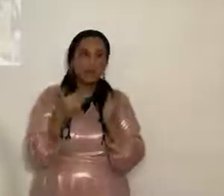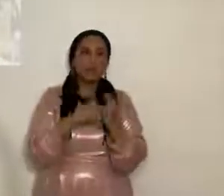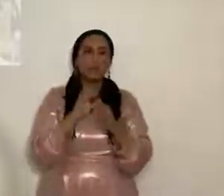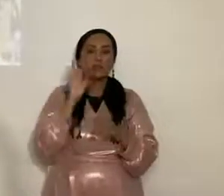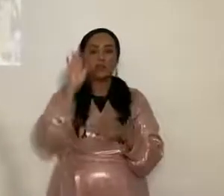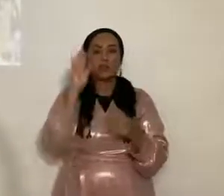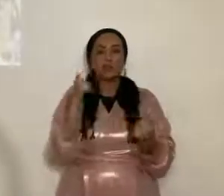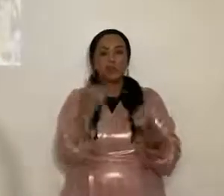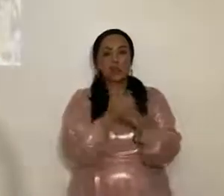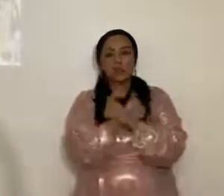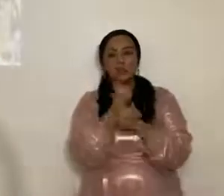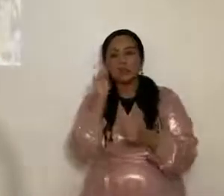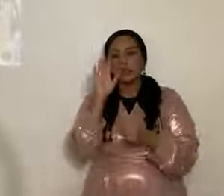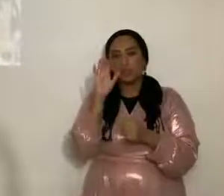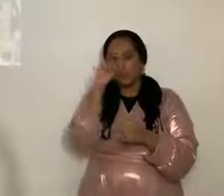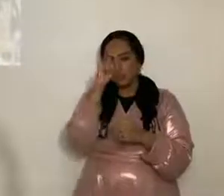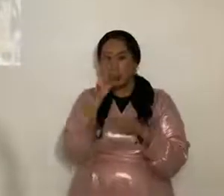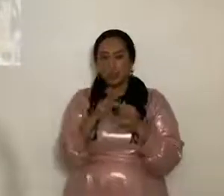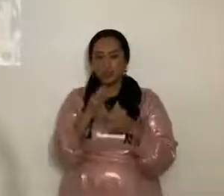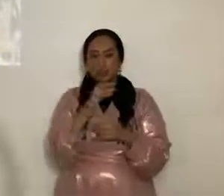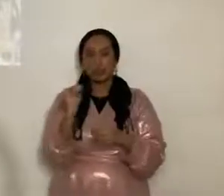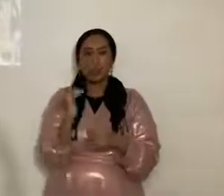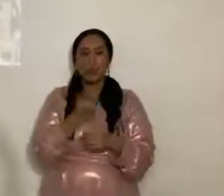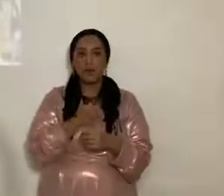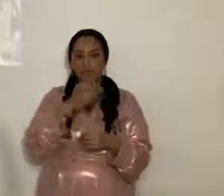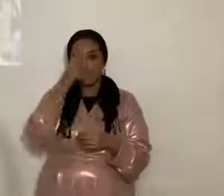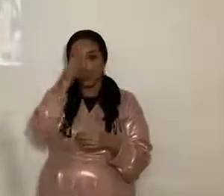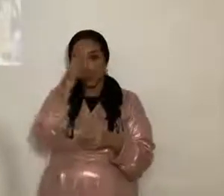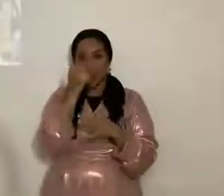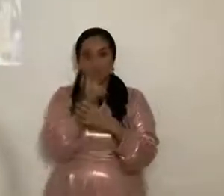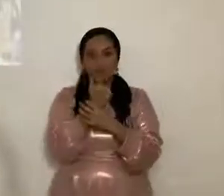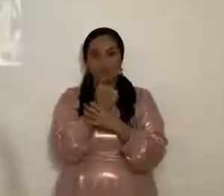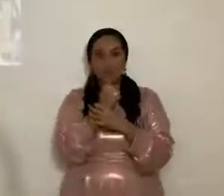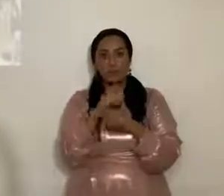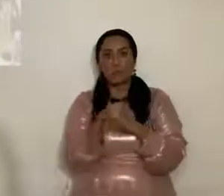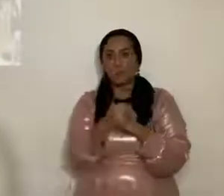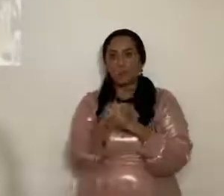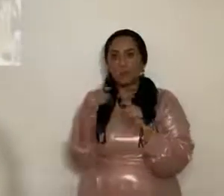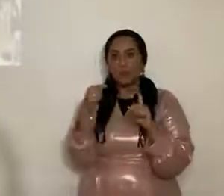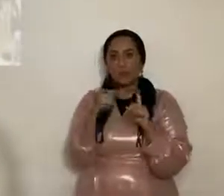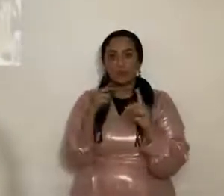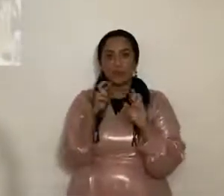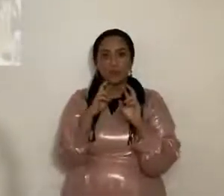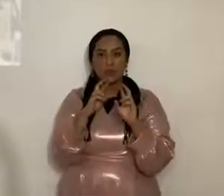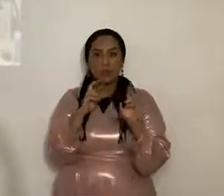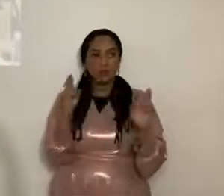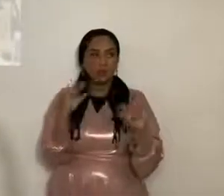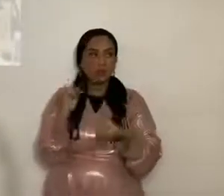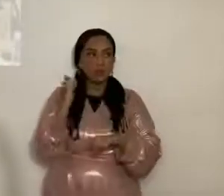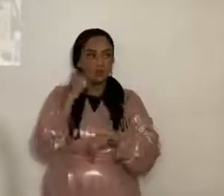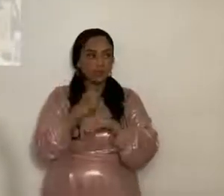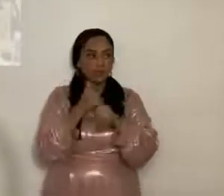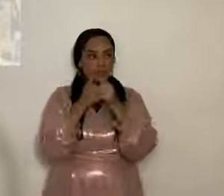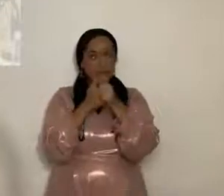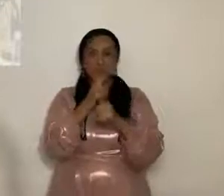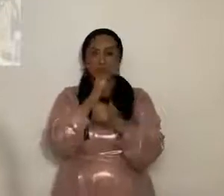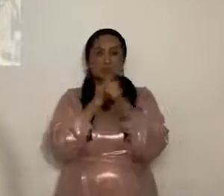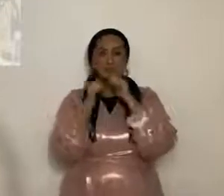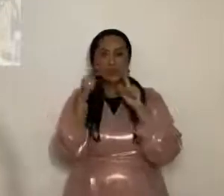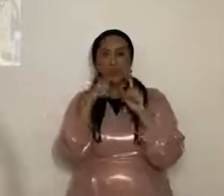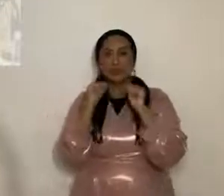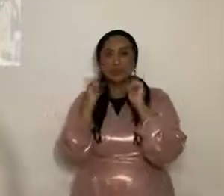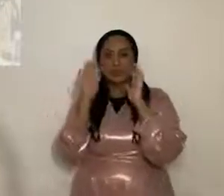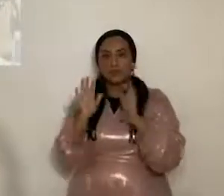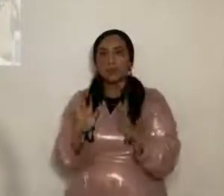amor, su fidelidad. Y nuestro padre Abraham, él prevaleció, él siguió adelante, él fue